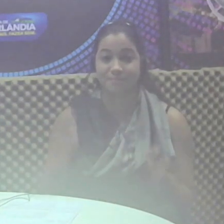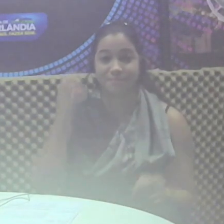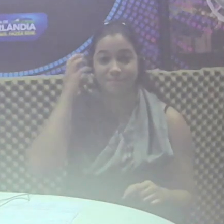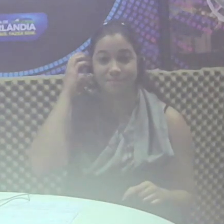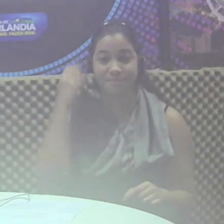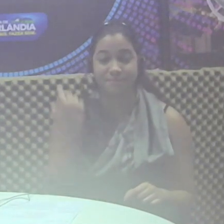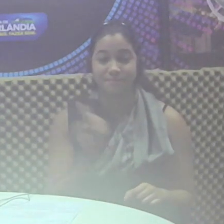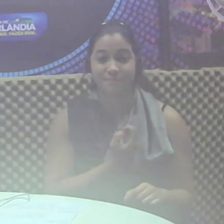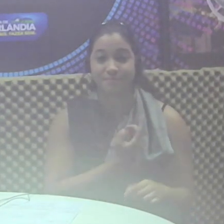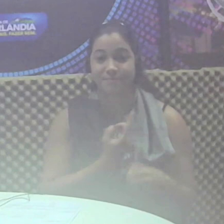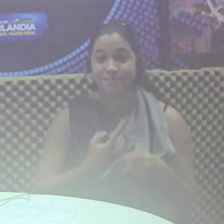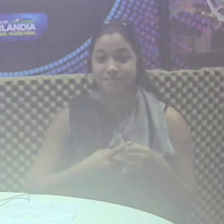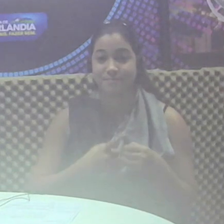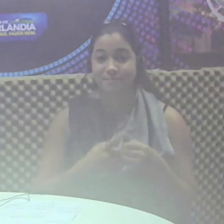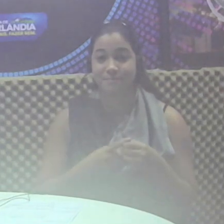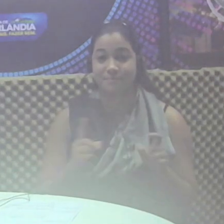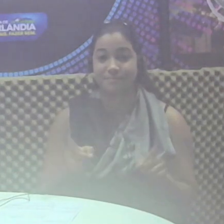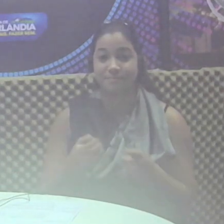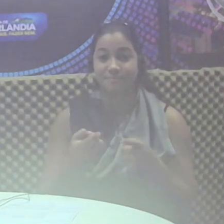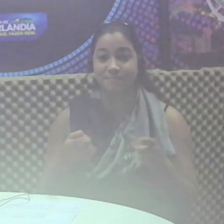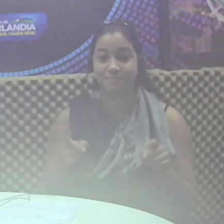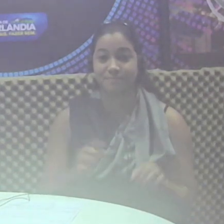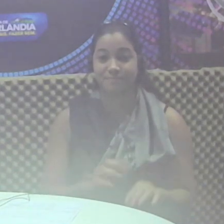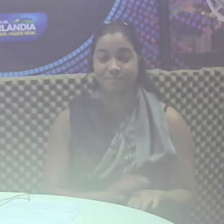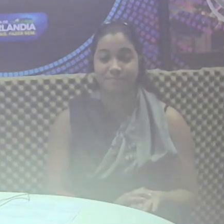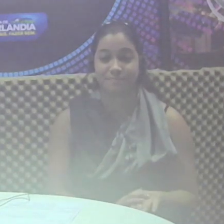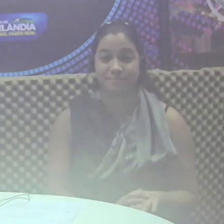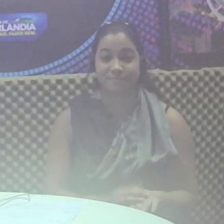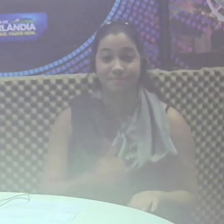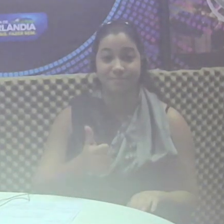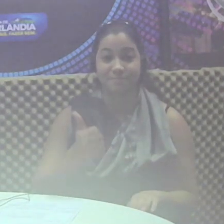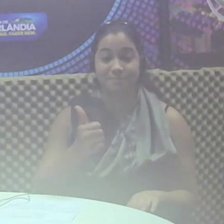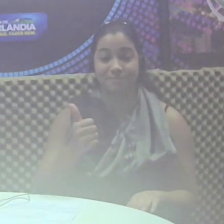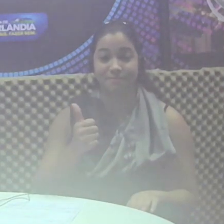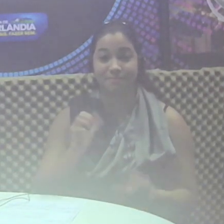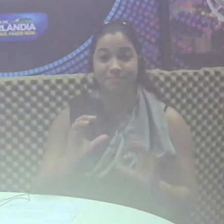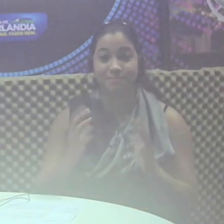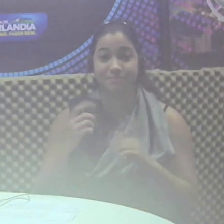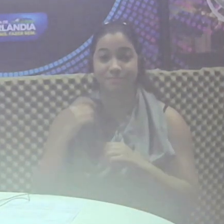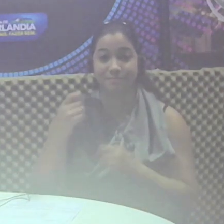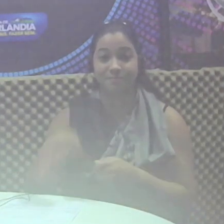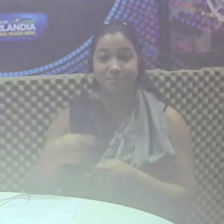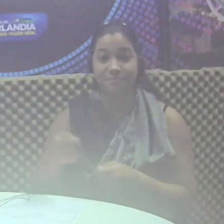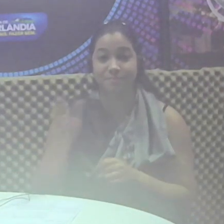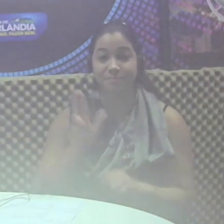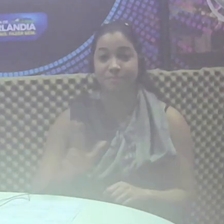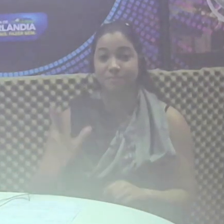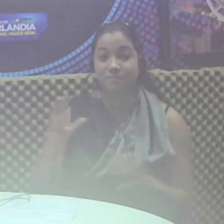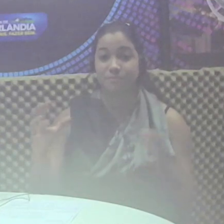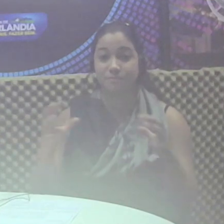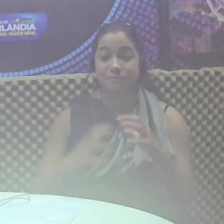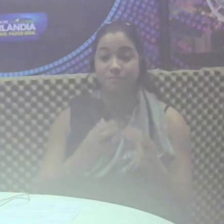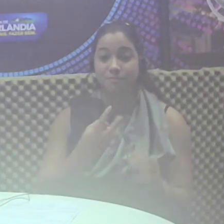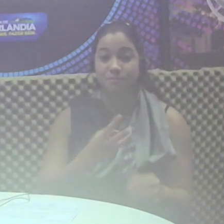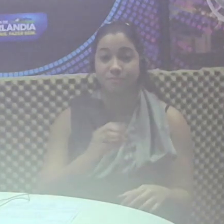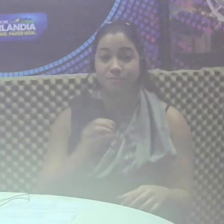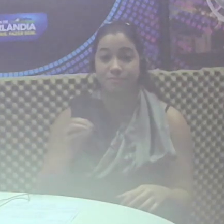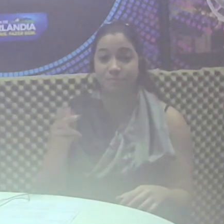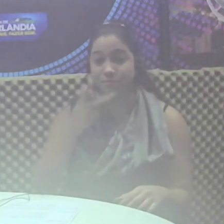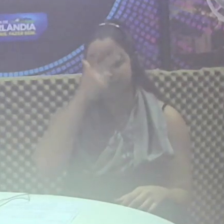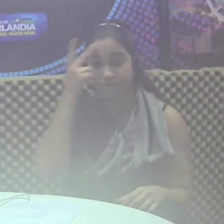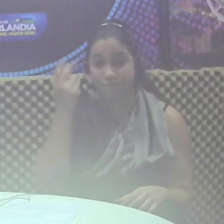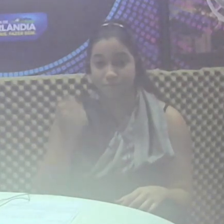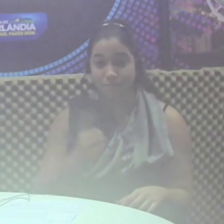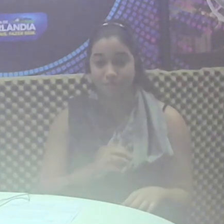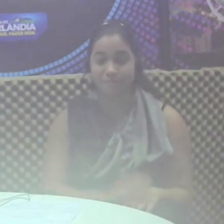Rádio Nossa Cidade. Primeira etapa do circuito de pesca de Uberlândia reúne quase 300